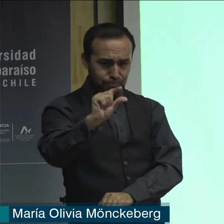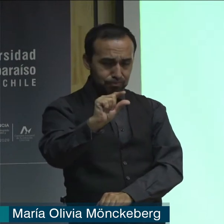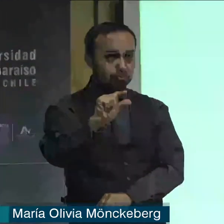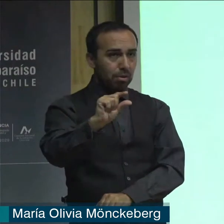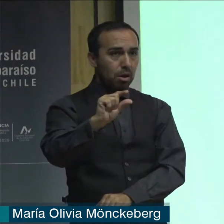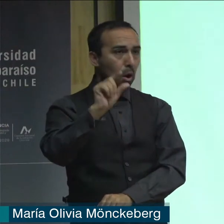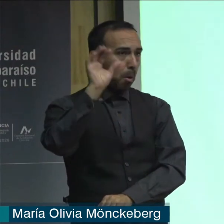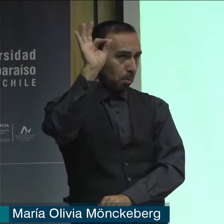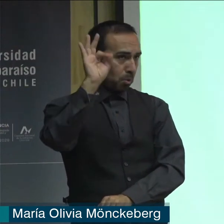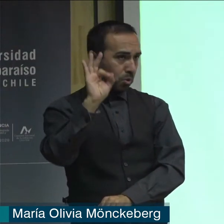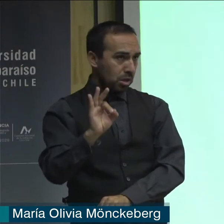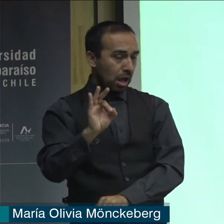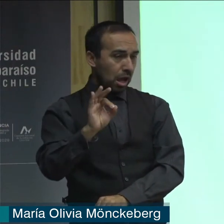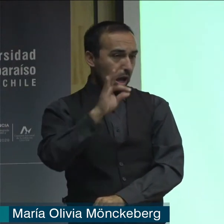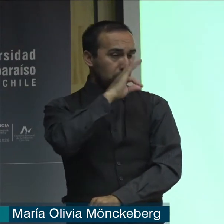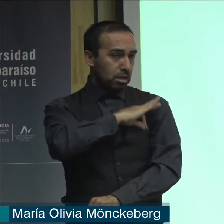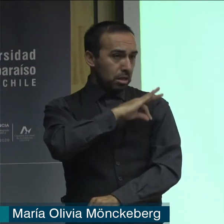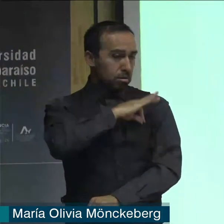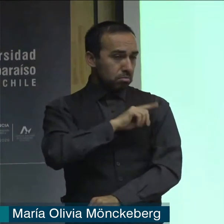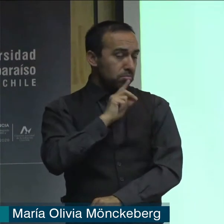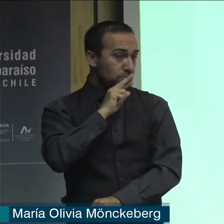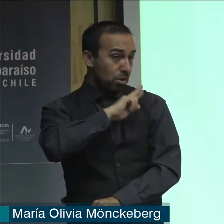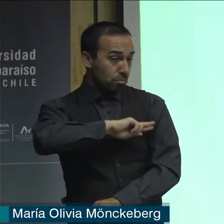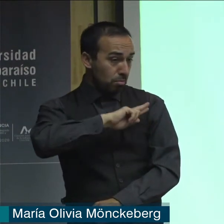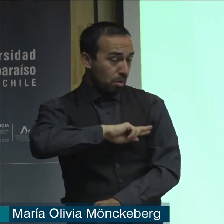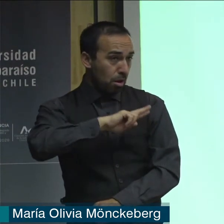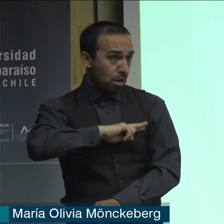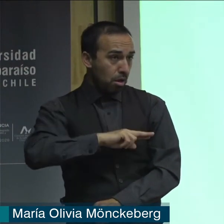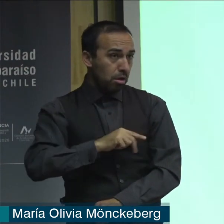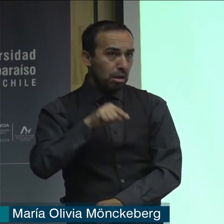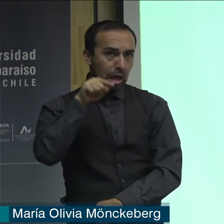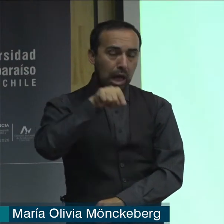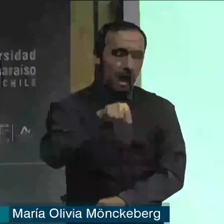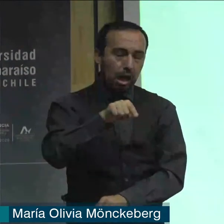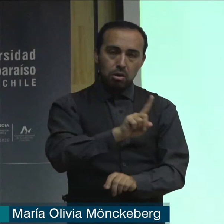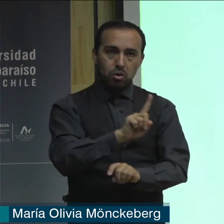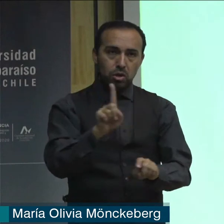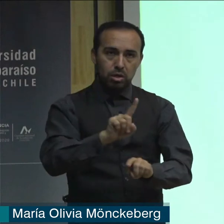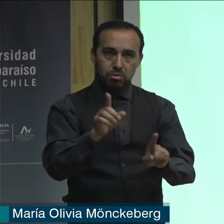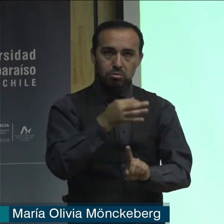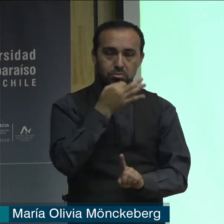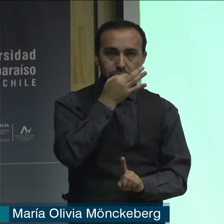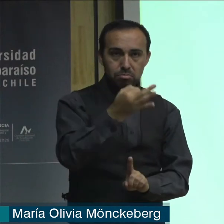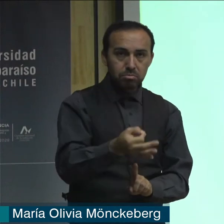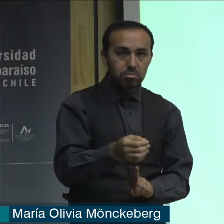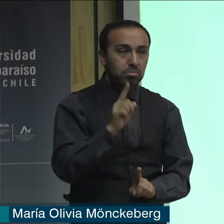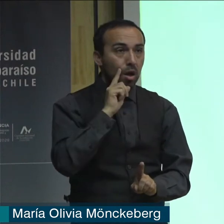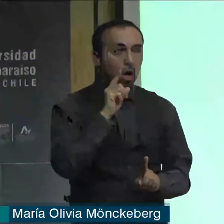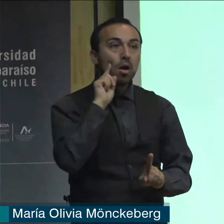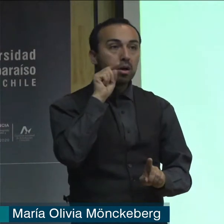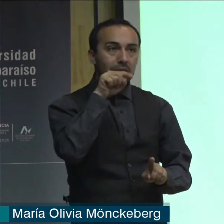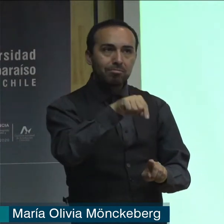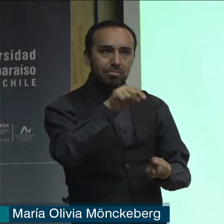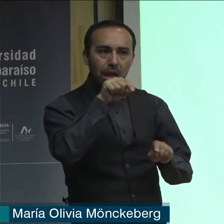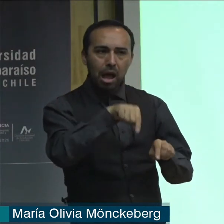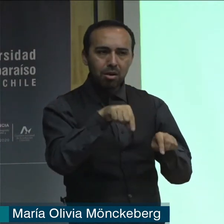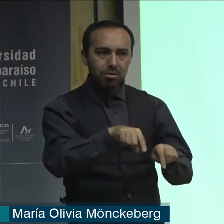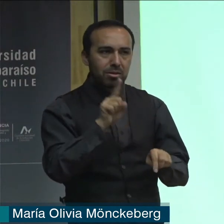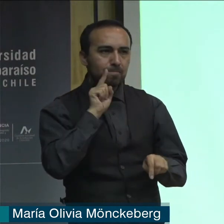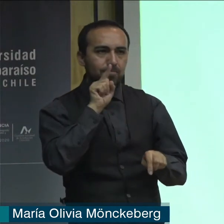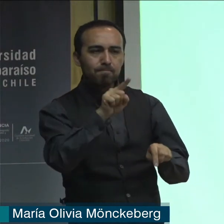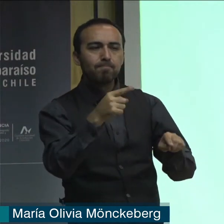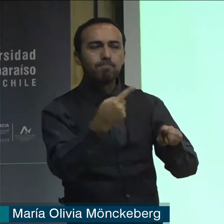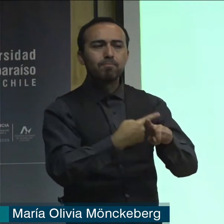aval del estado que crédito Naval del Estado no no voy a tener tiempo para referirme ahora está en el tapete en este minuto No es cierto